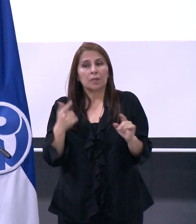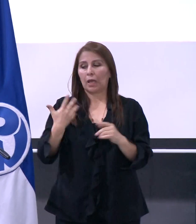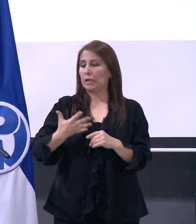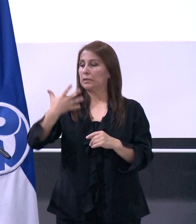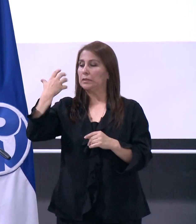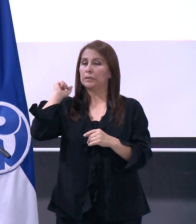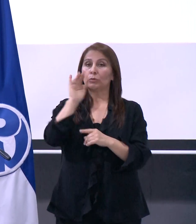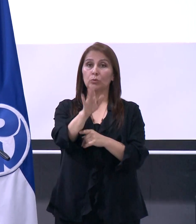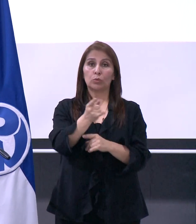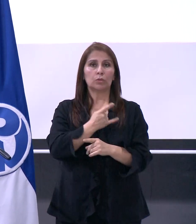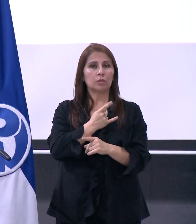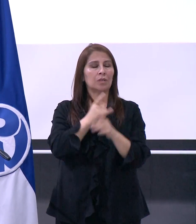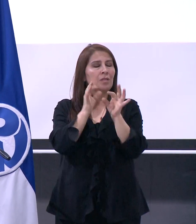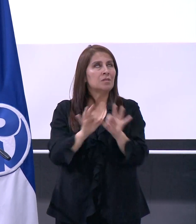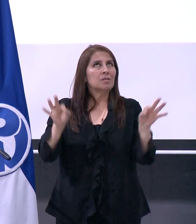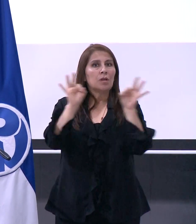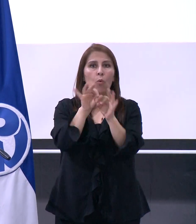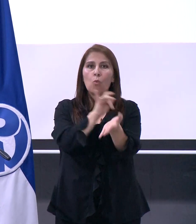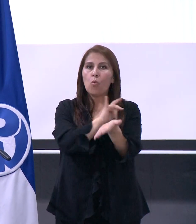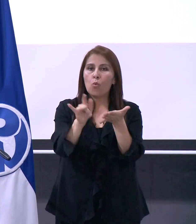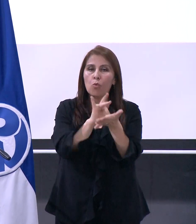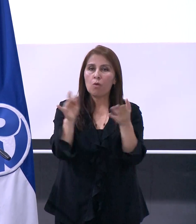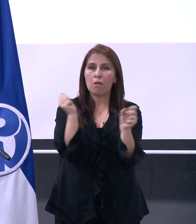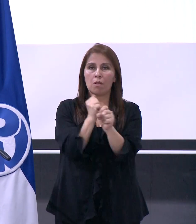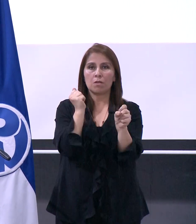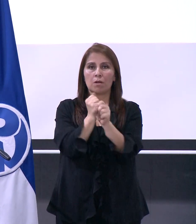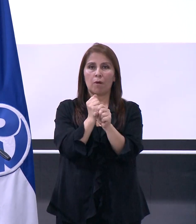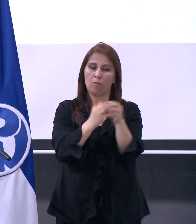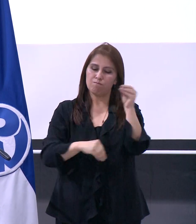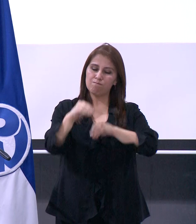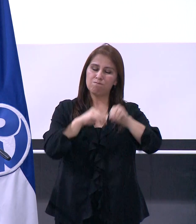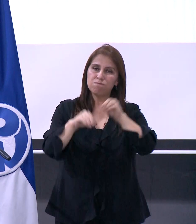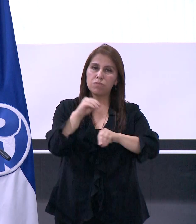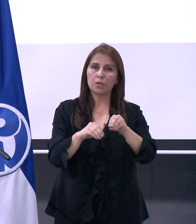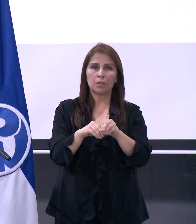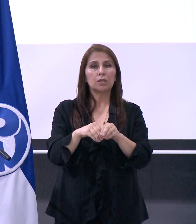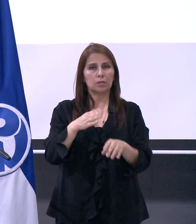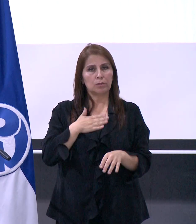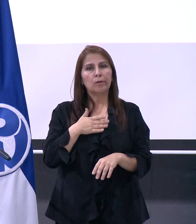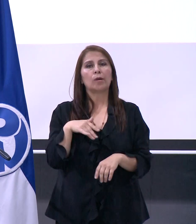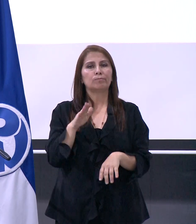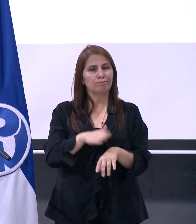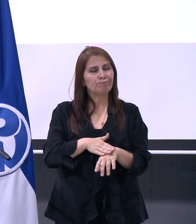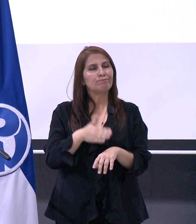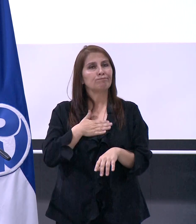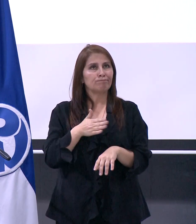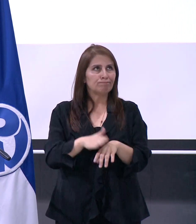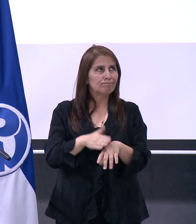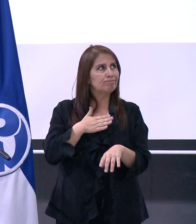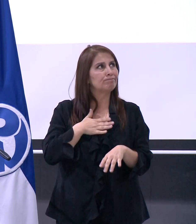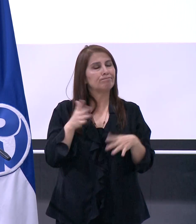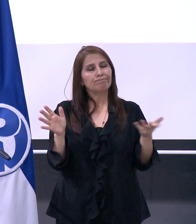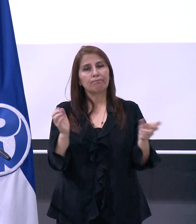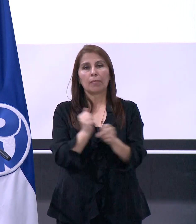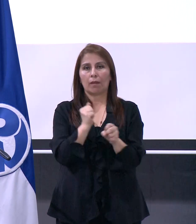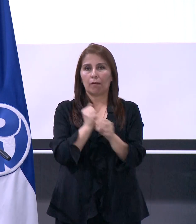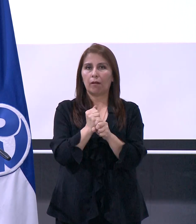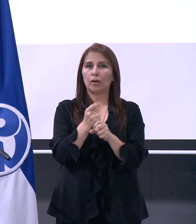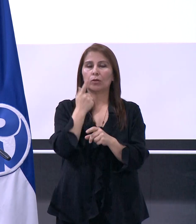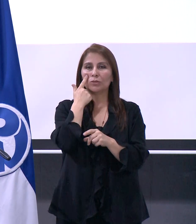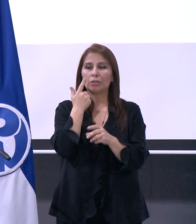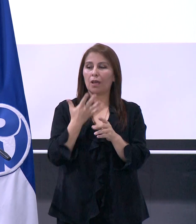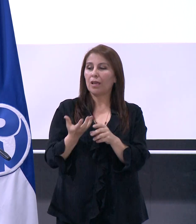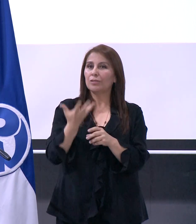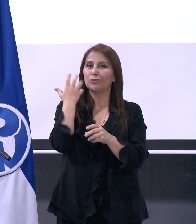universidad es urgente y pues mea culpa sobre todo a los historiadores de la educación que no vemos no nos hemos ocupado